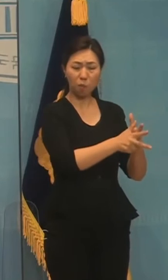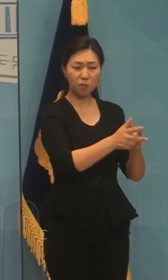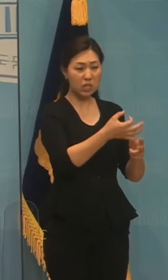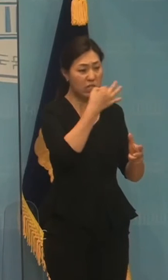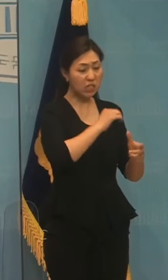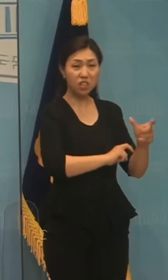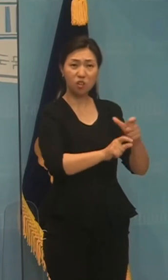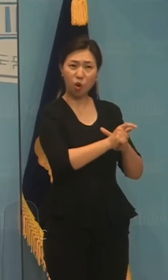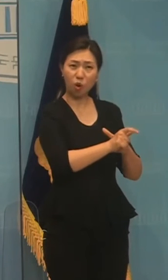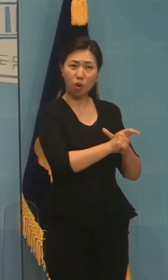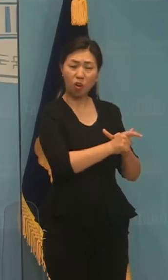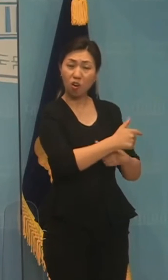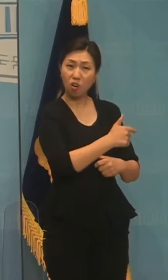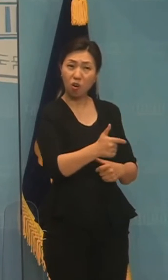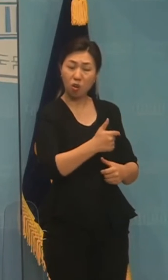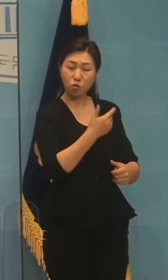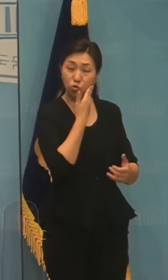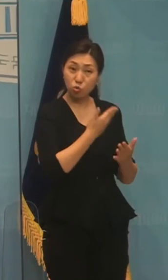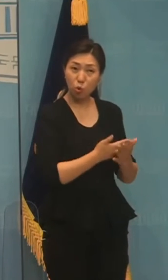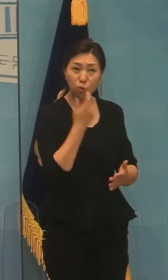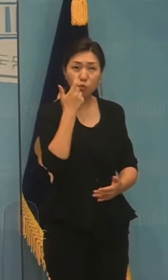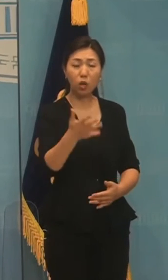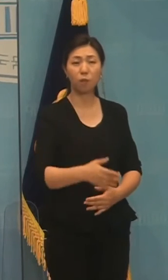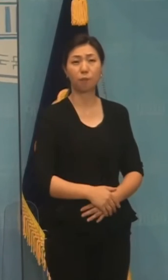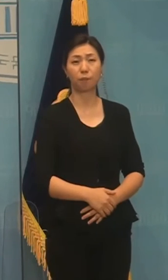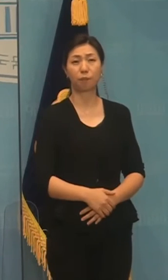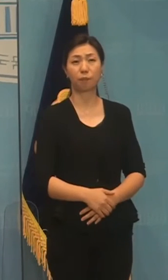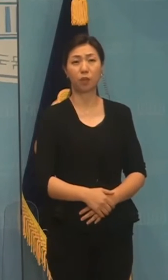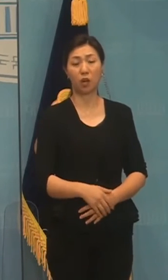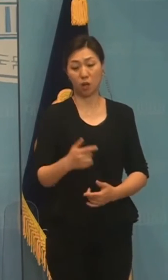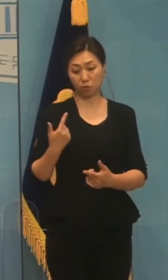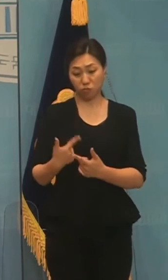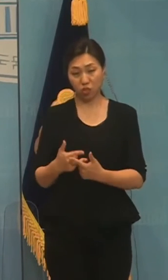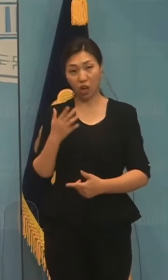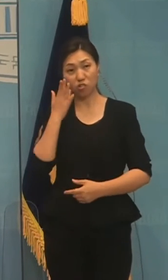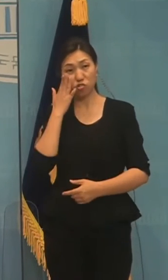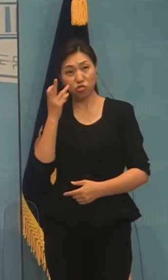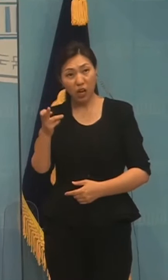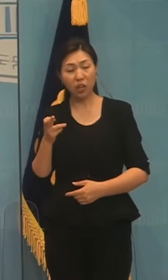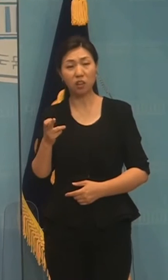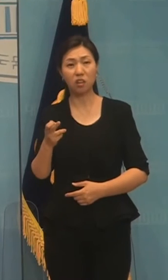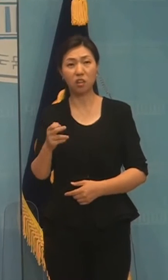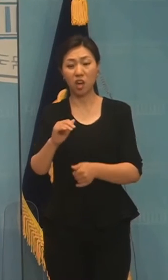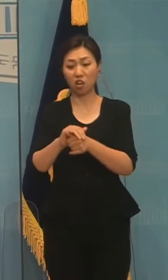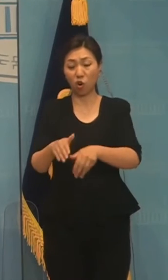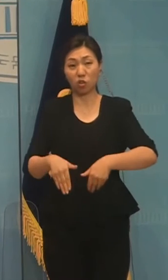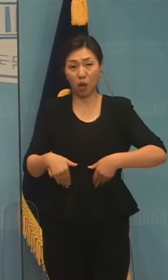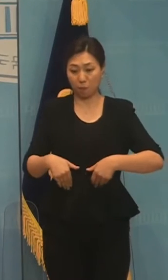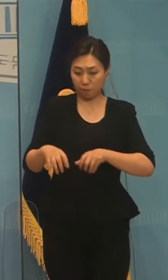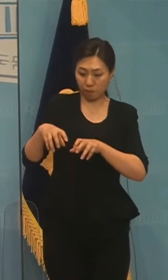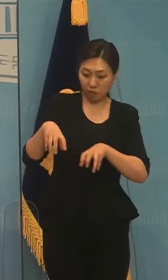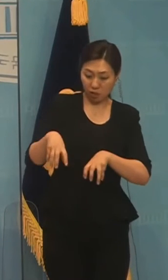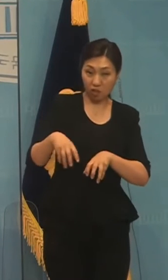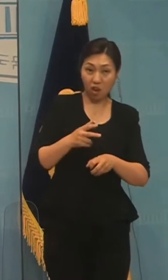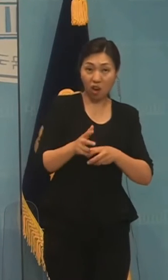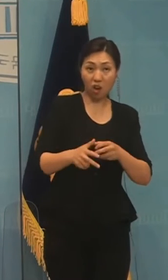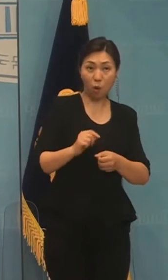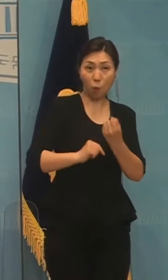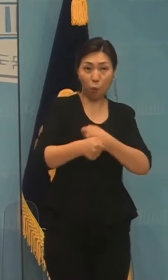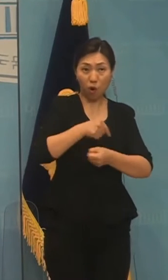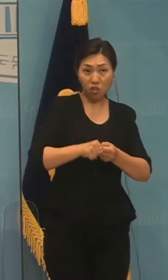우리나라는 원전 밀집도가 세계 1위입니다. 부산, 울산, 경남에만 원전 반경 30km 이내에 300만